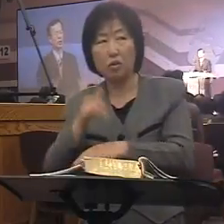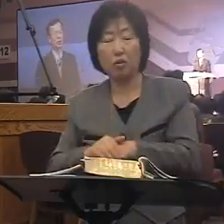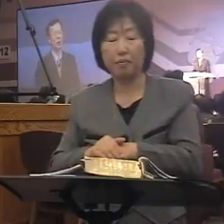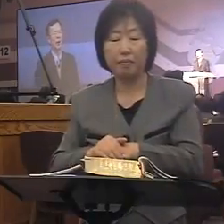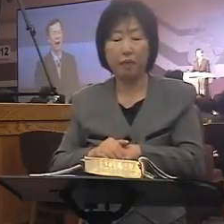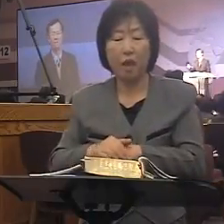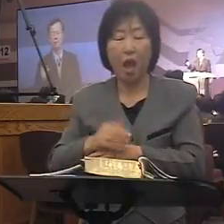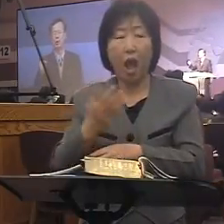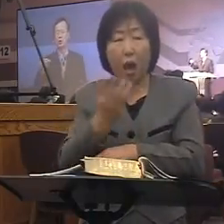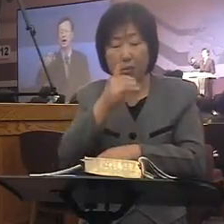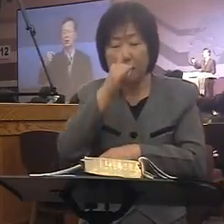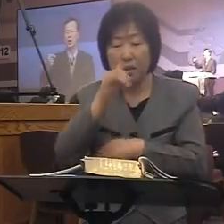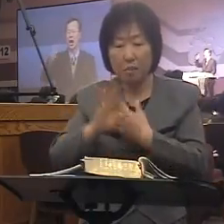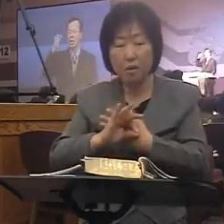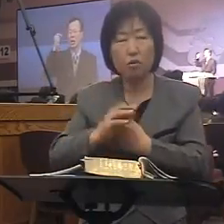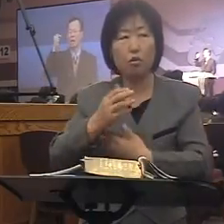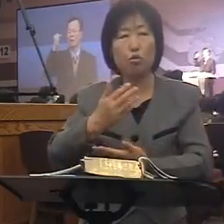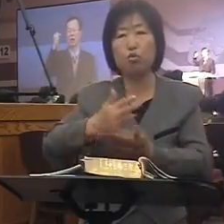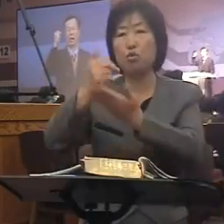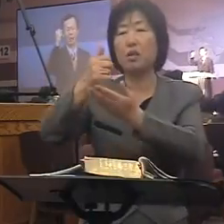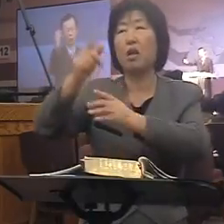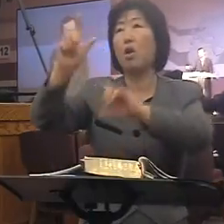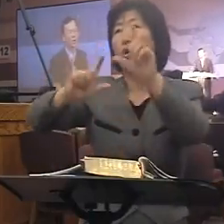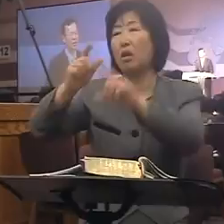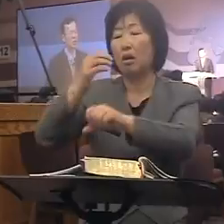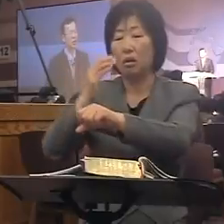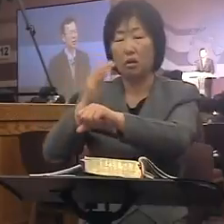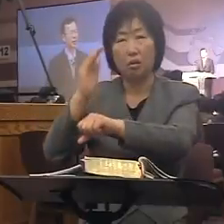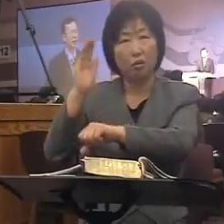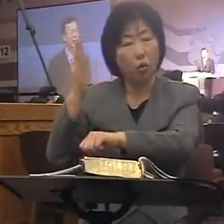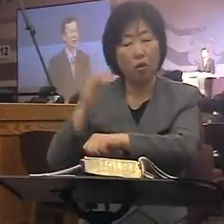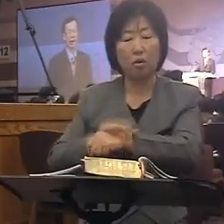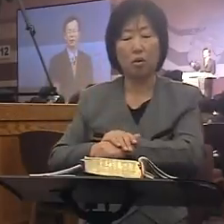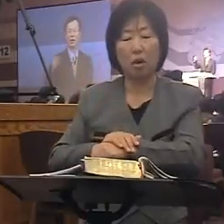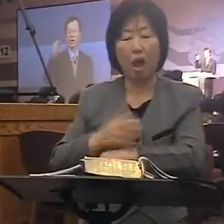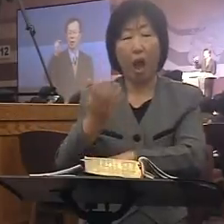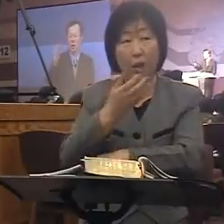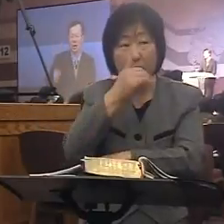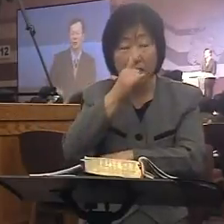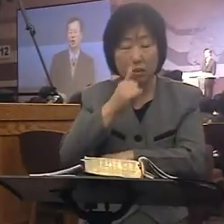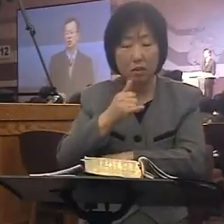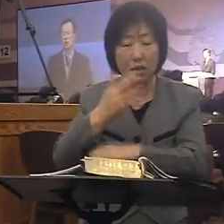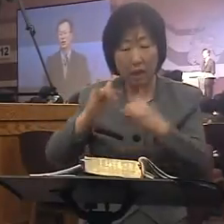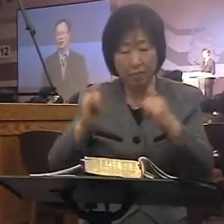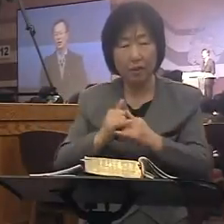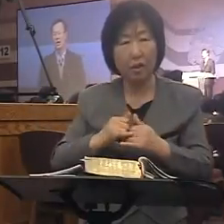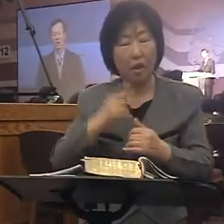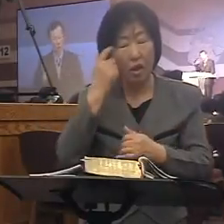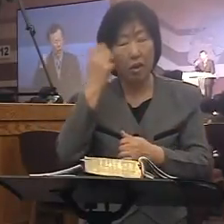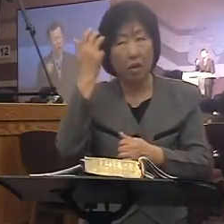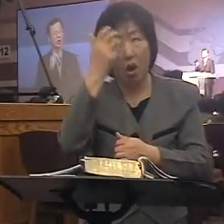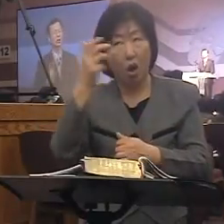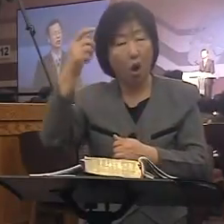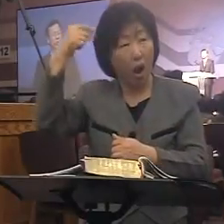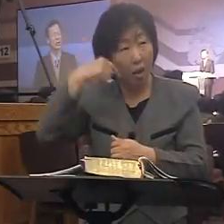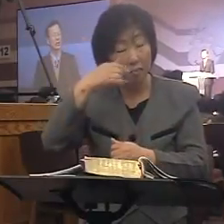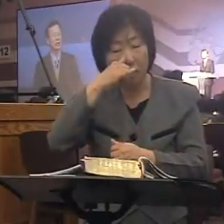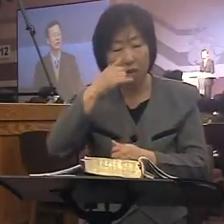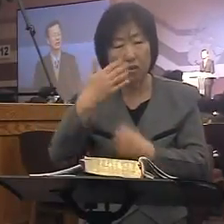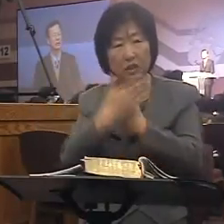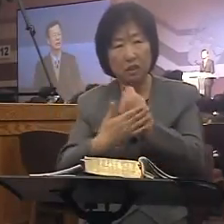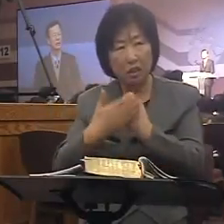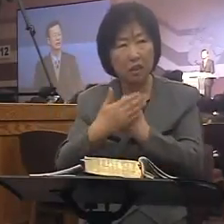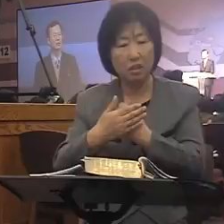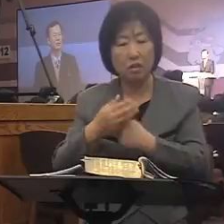형상으로 바뀌어지고, 아픔이 있어야 나중에 사람들을 감동시킬 수 있는, 사람들에게 영감을 줄 수 있는, 은혜를 끼칠 수